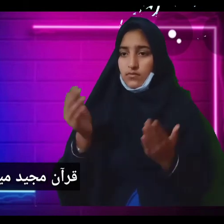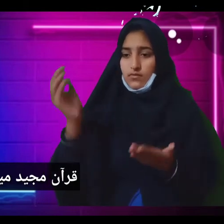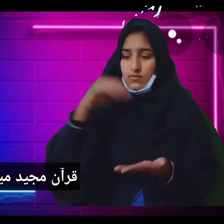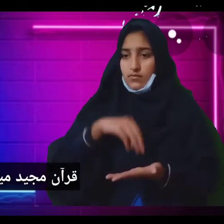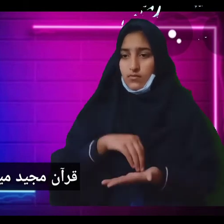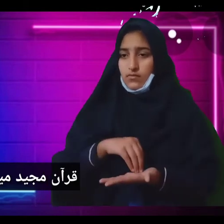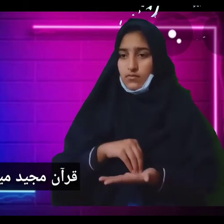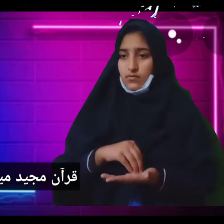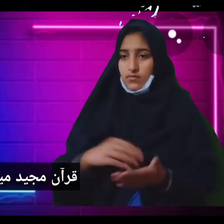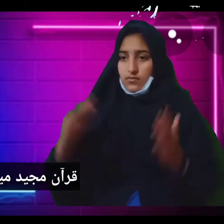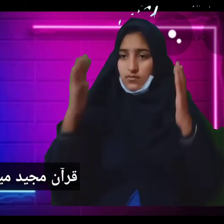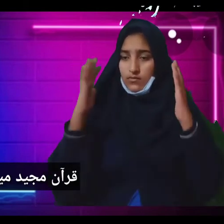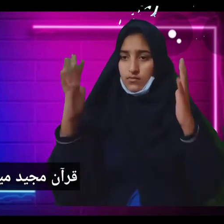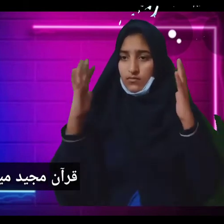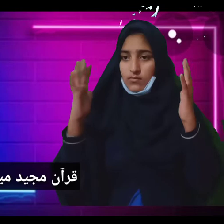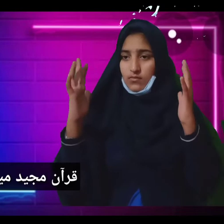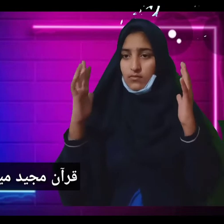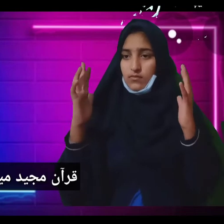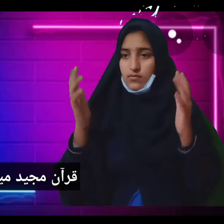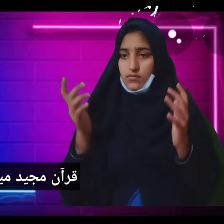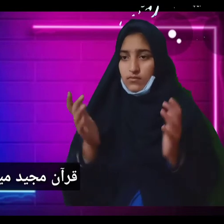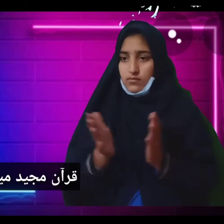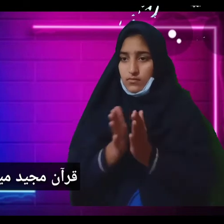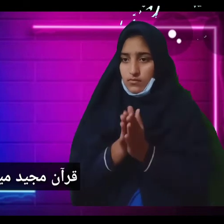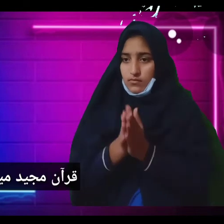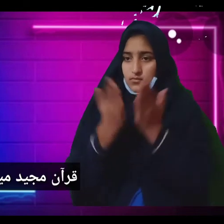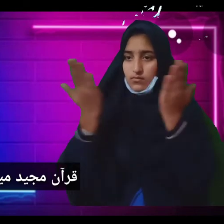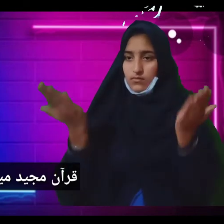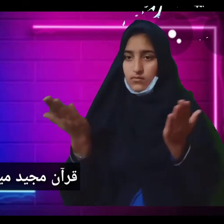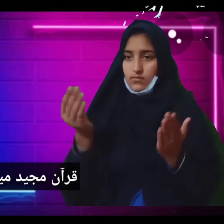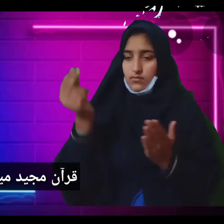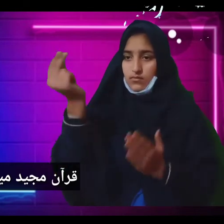में बहुत सारी आयात हैं।